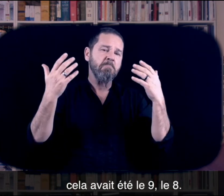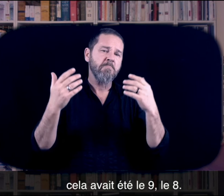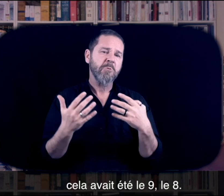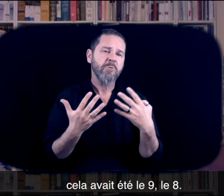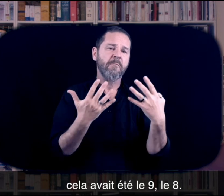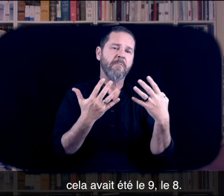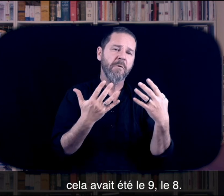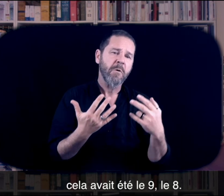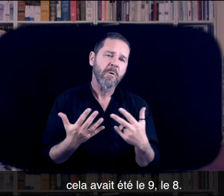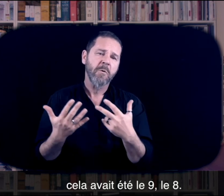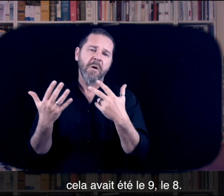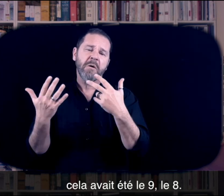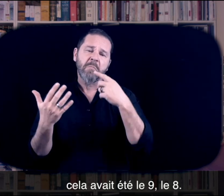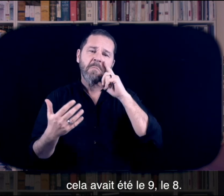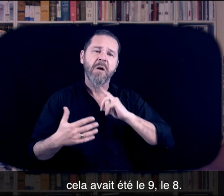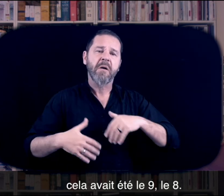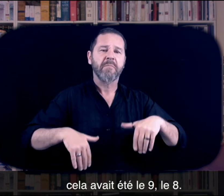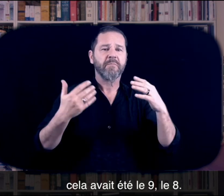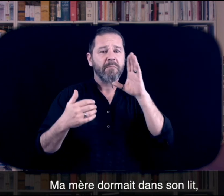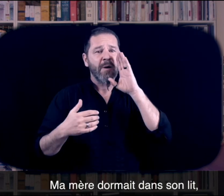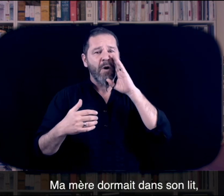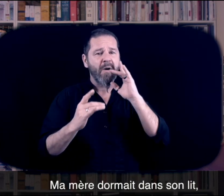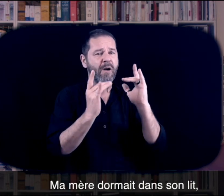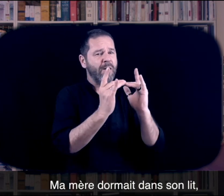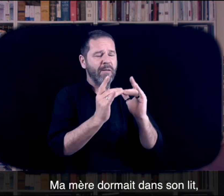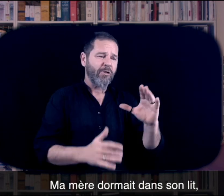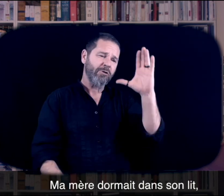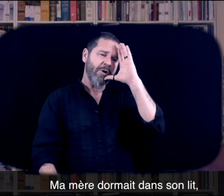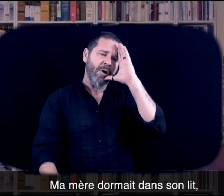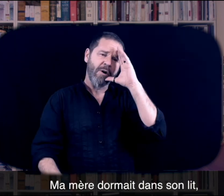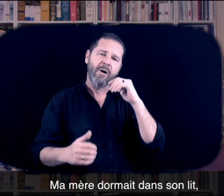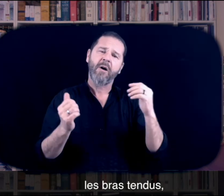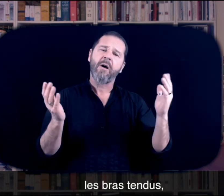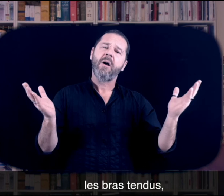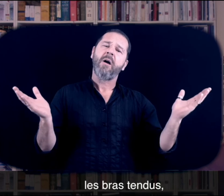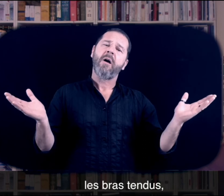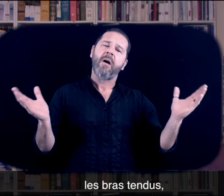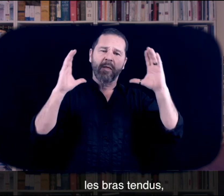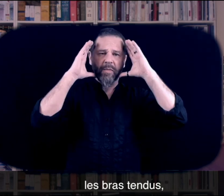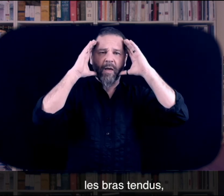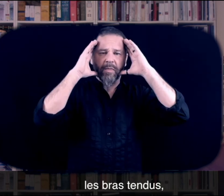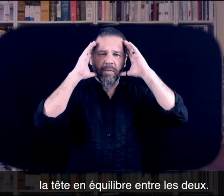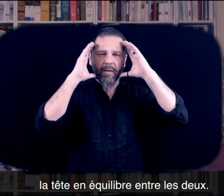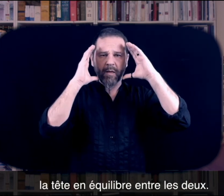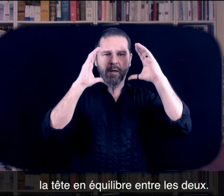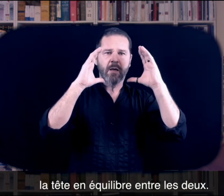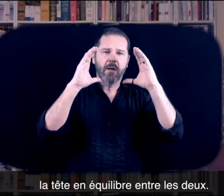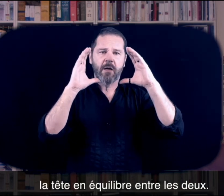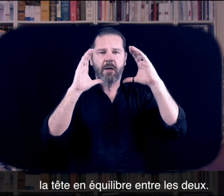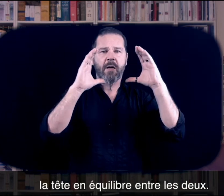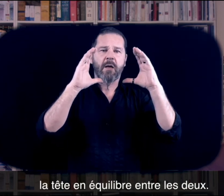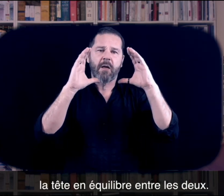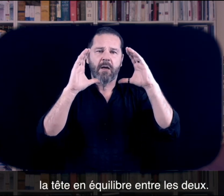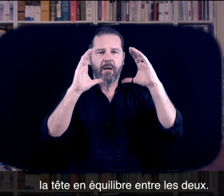avait été le 9, le 8. Ma mère dormait dans son lit, les bras tendus, la tête